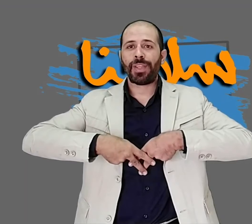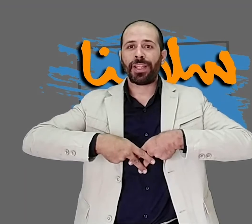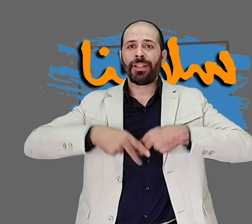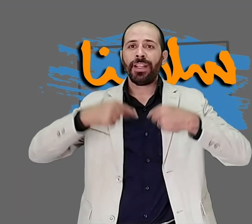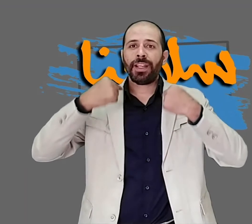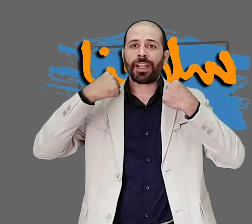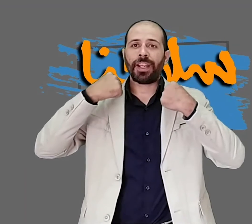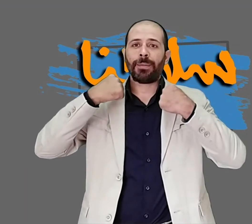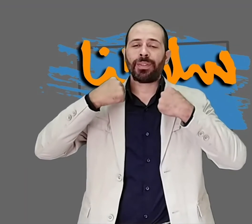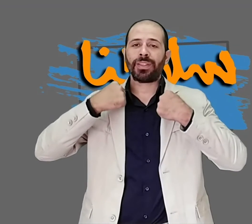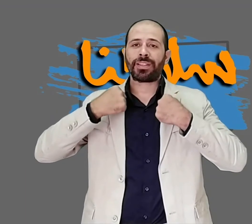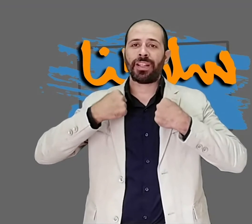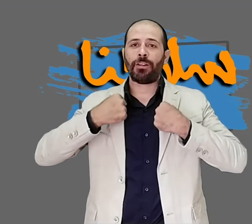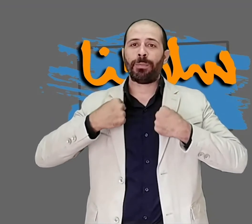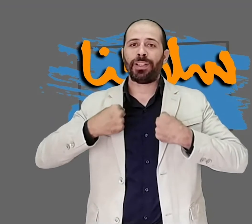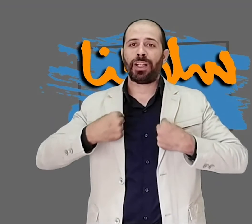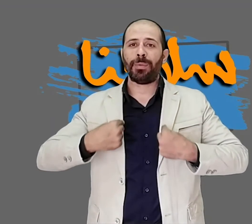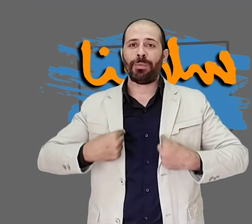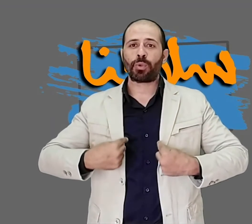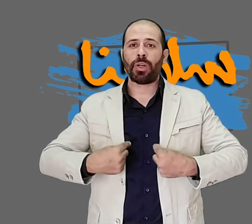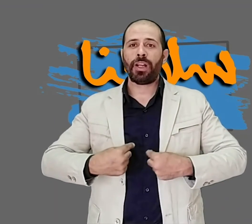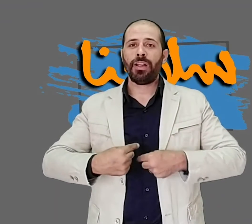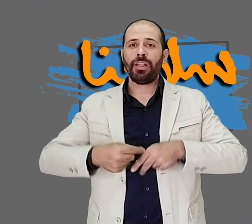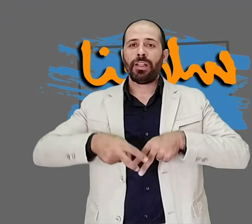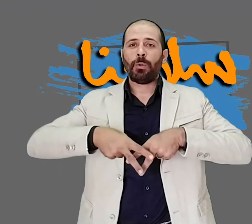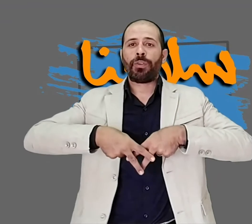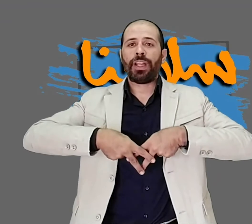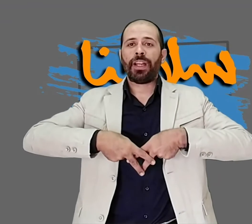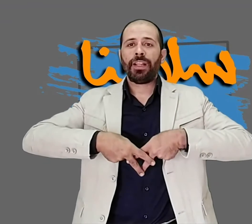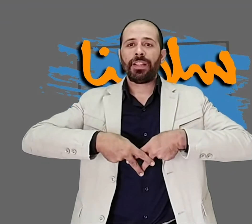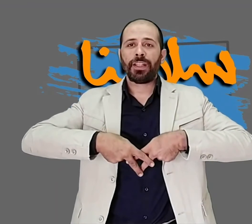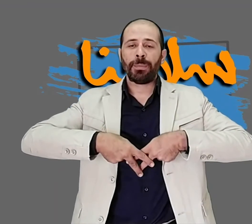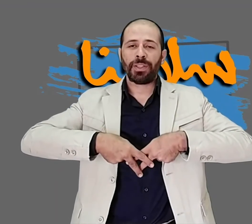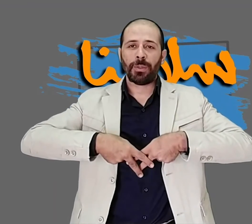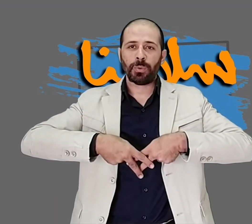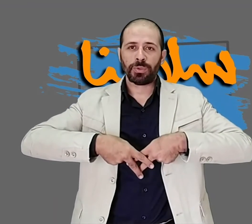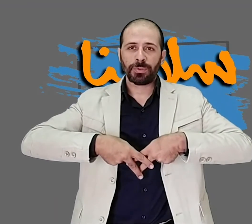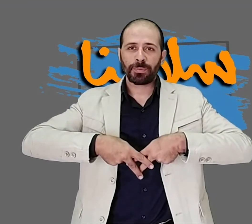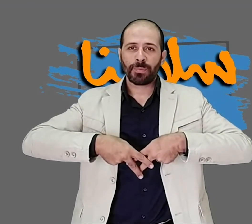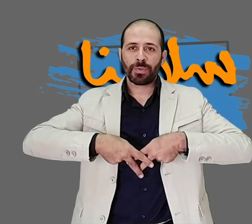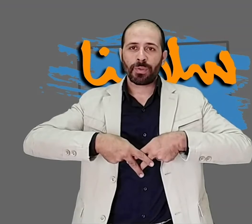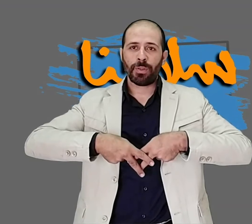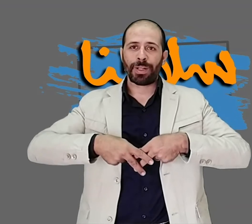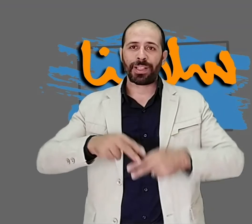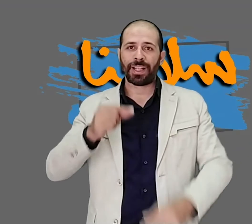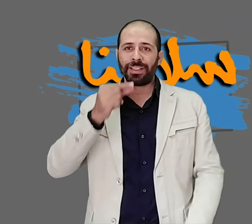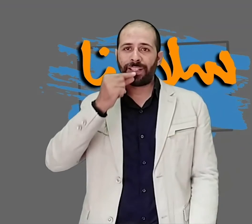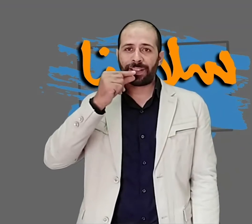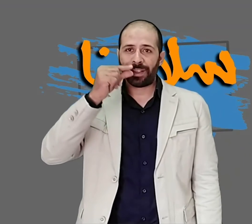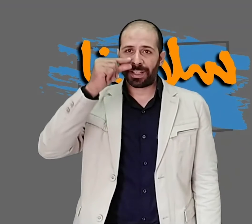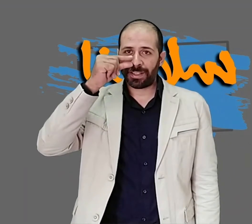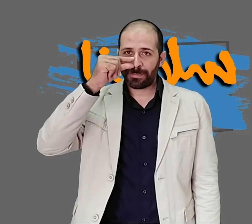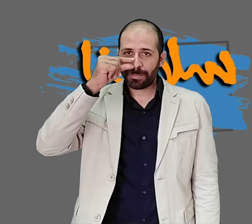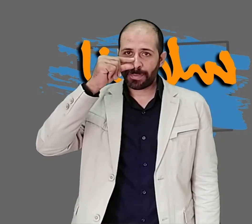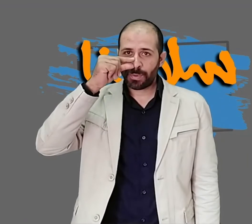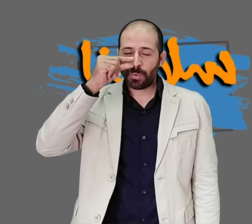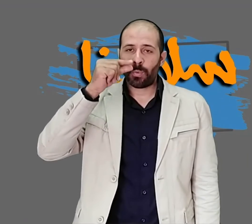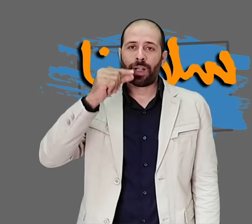دين، جاية من السلسلة أو المدينة اللي بيلبسوها وفيها نجمة داوود. يبقى كده عندنا الديانة،